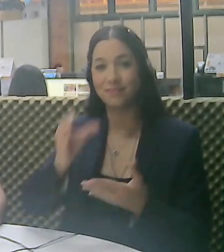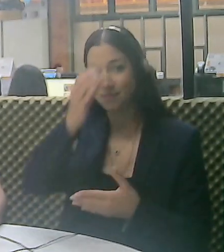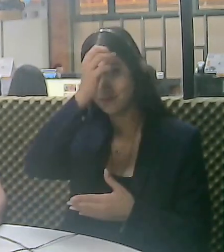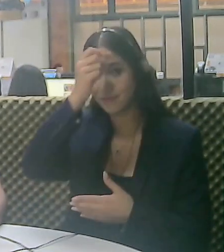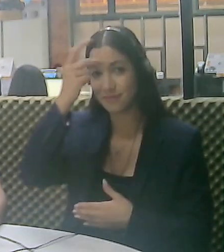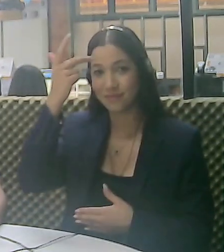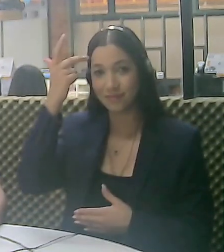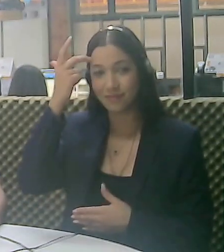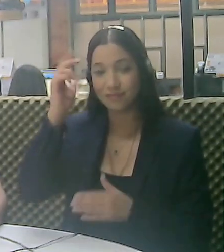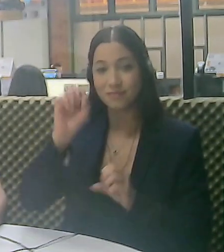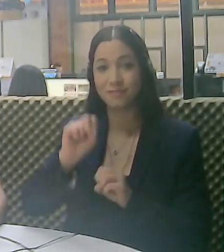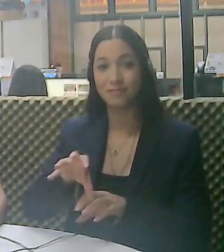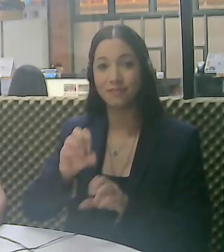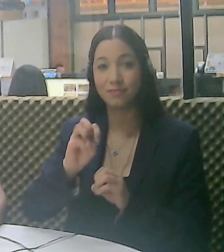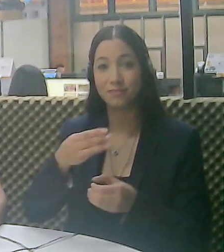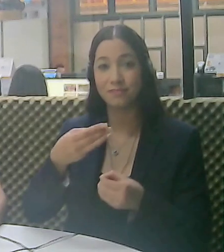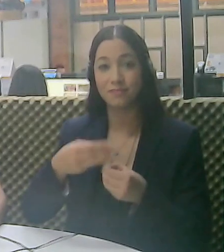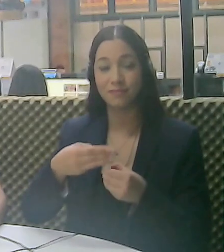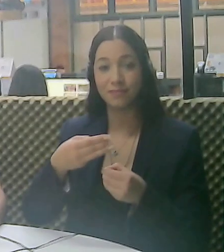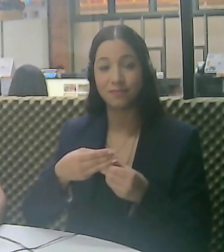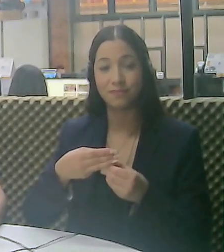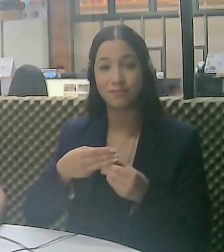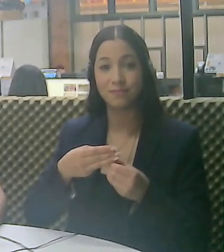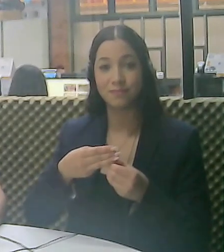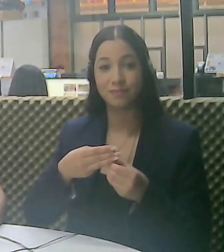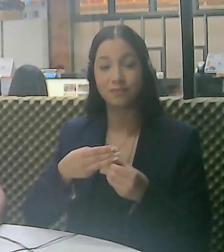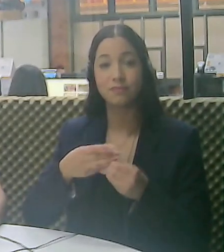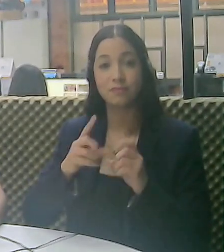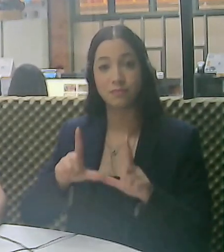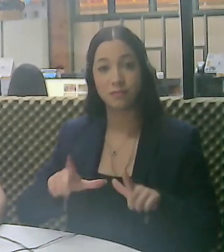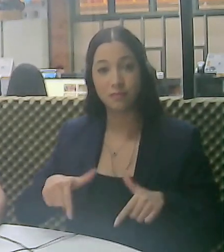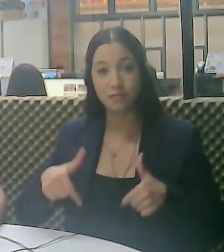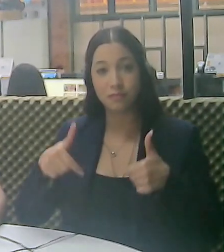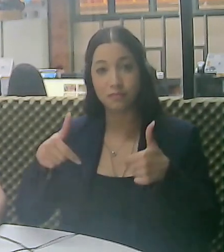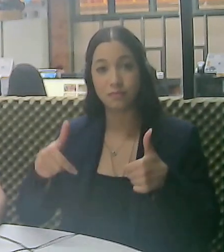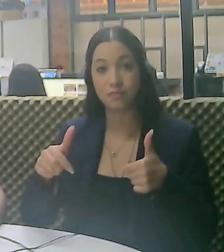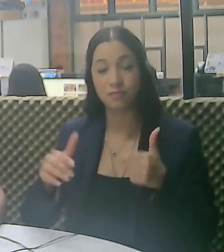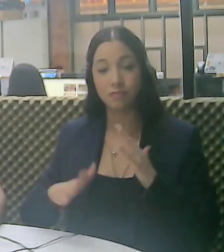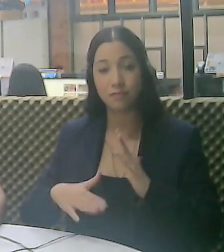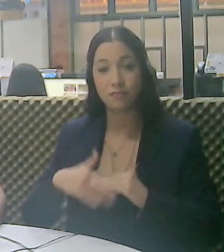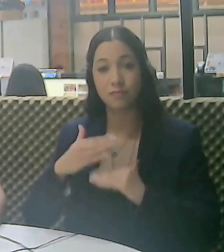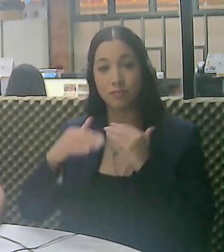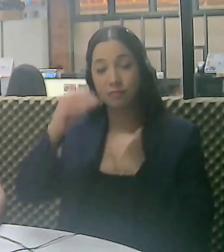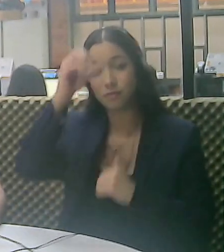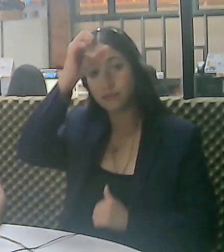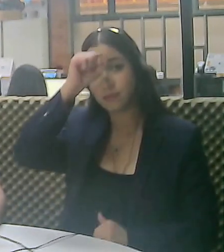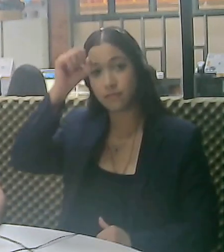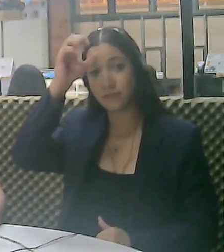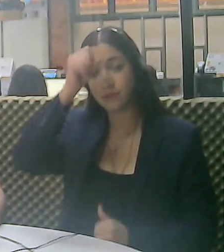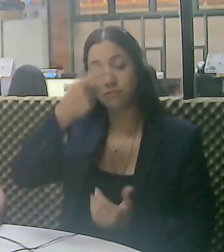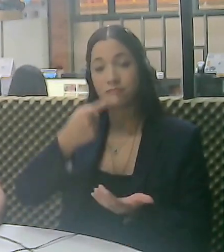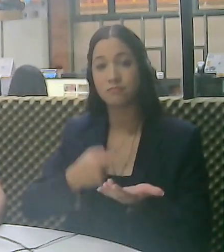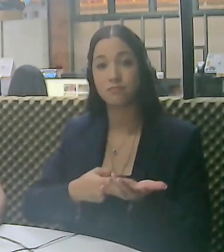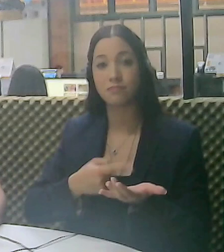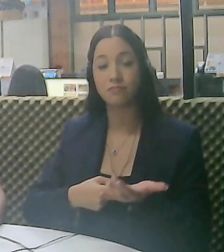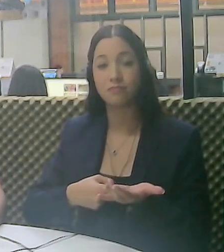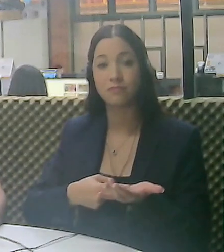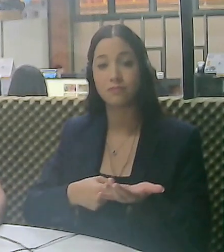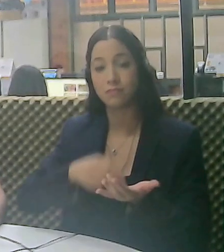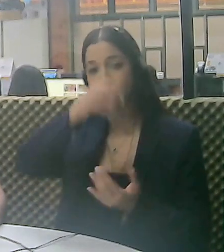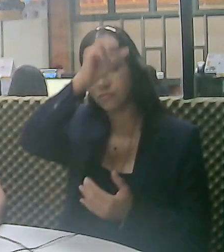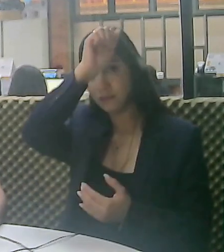Prefeitura na educação municipal, além de iniciativas que estimulam um processo de aprendizagem assertivo, como o Pacto